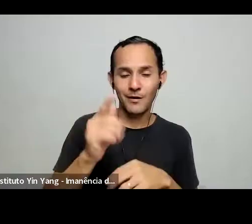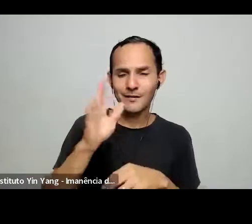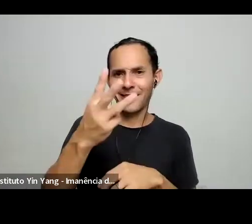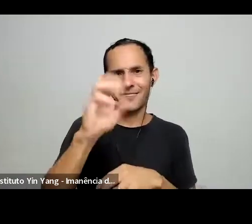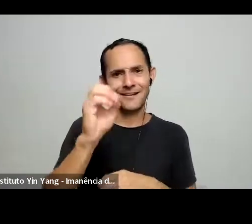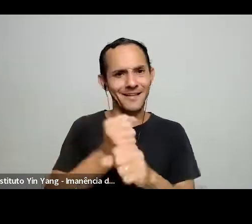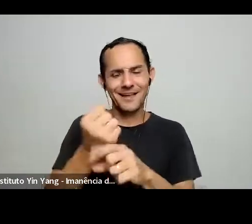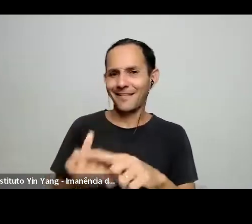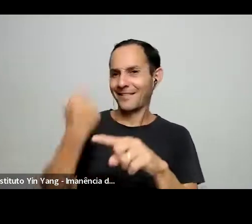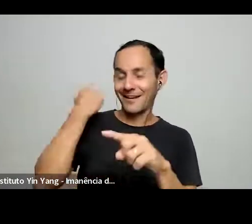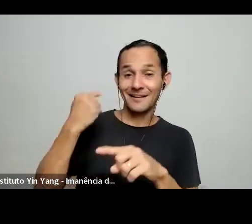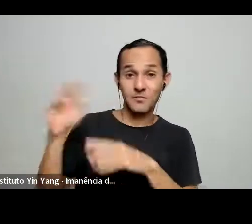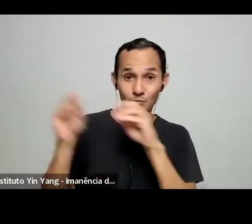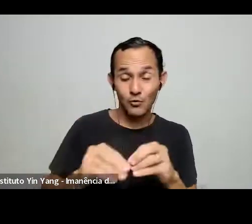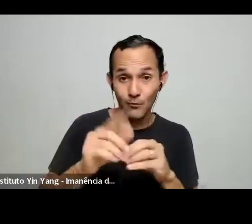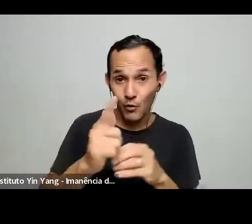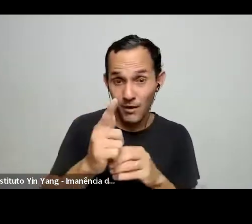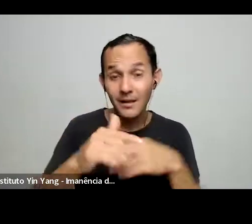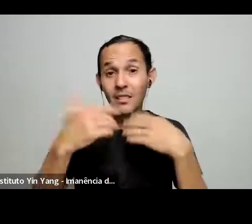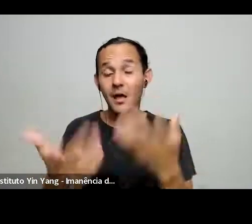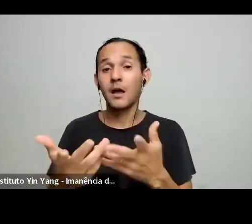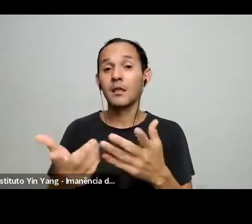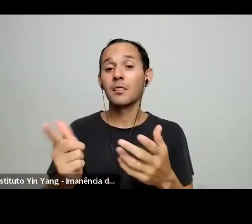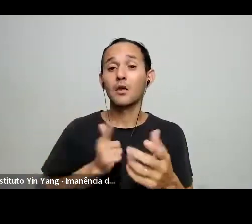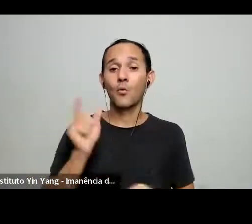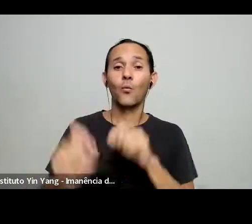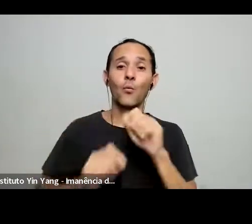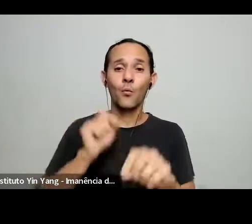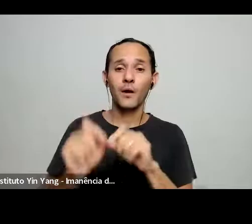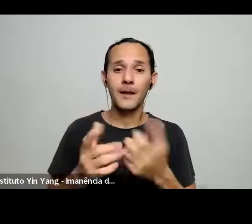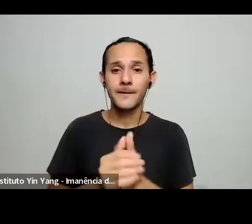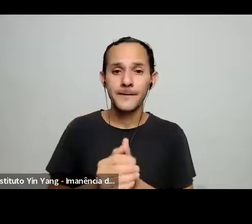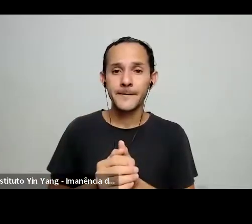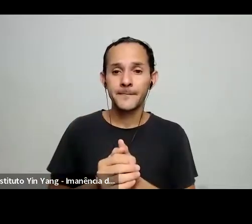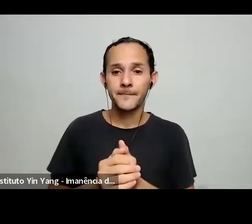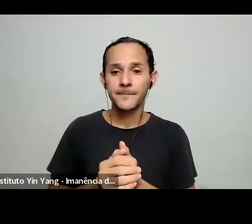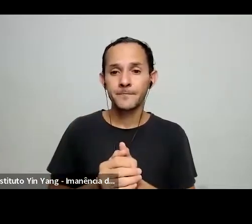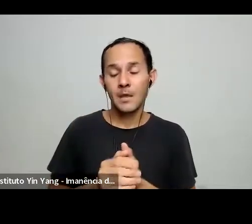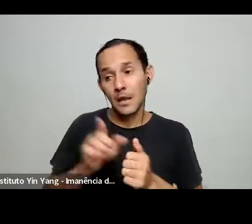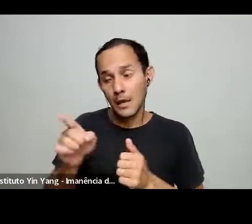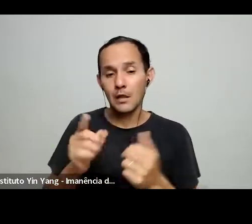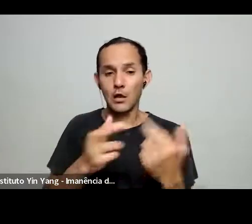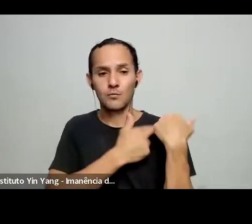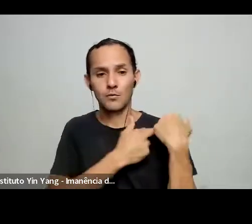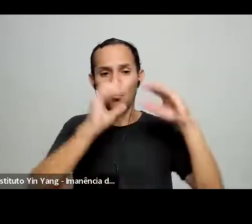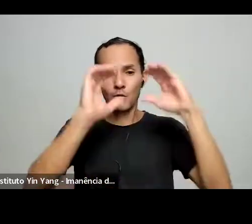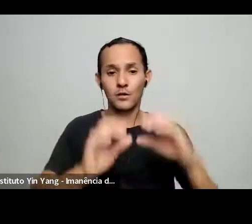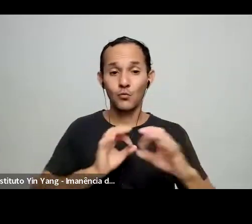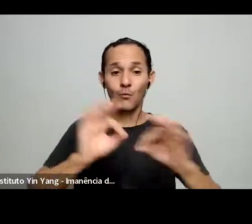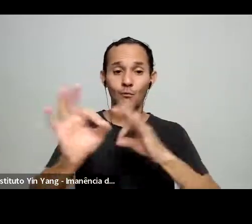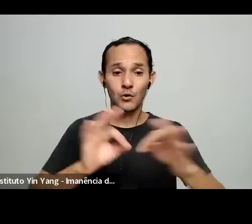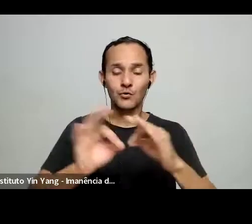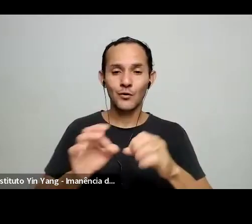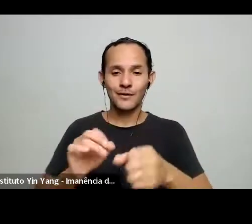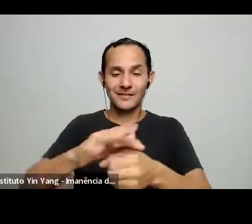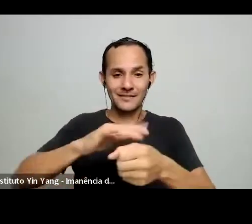anos, e junto com ele, eu tenho, ele é o responsável, o coordenador por um projeto de